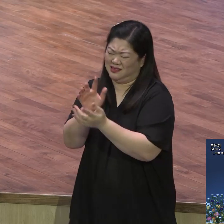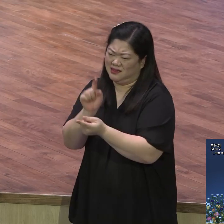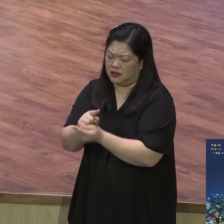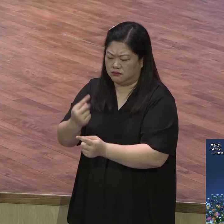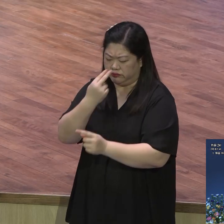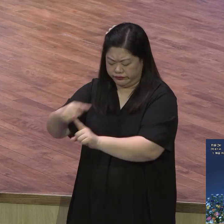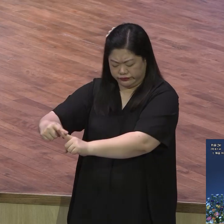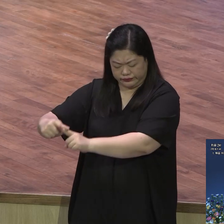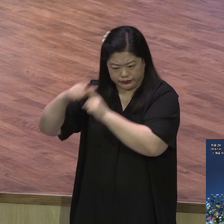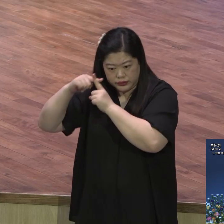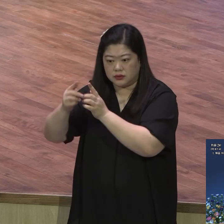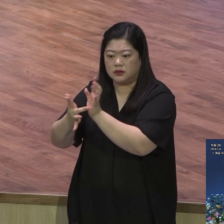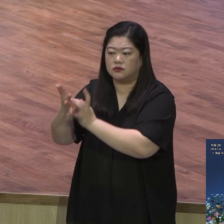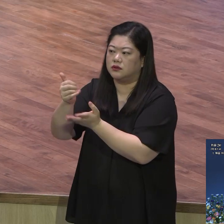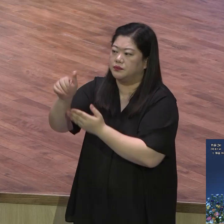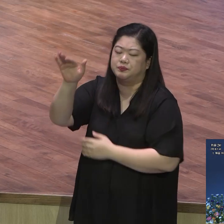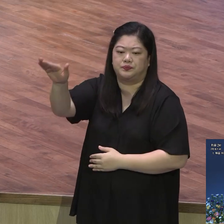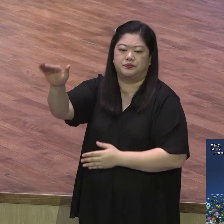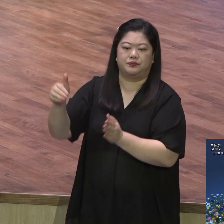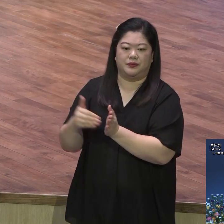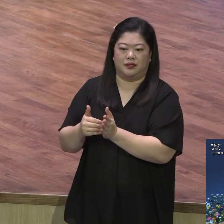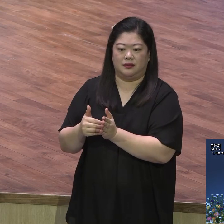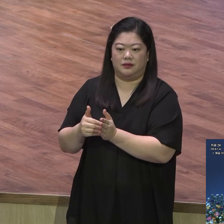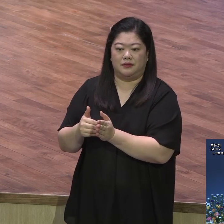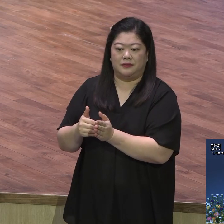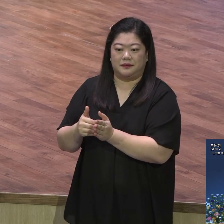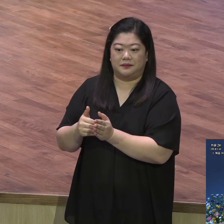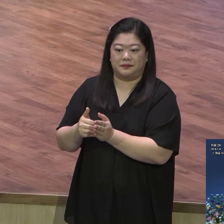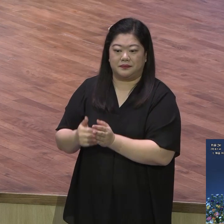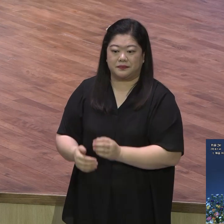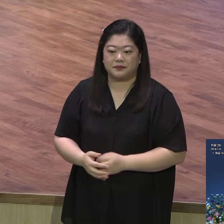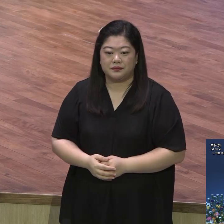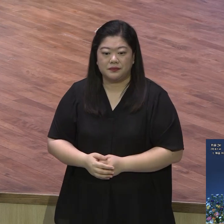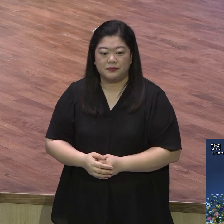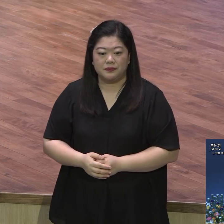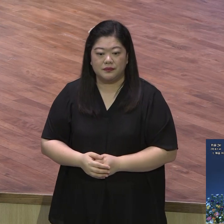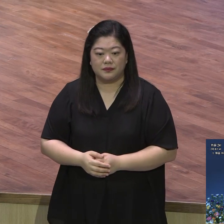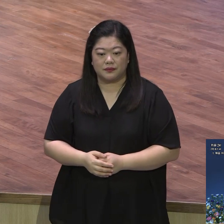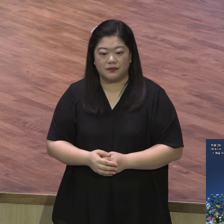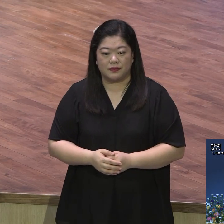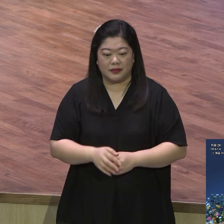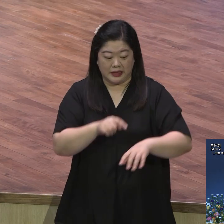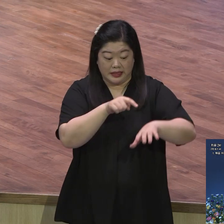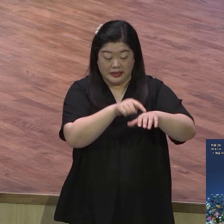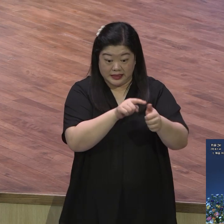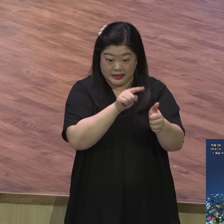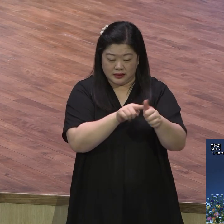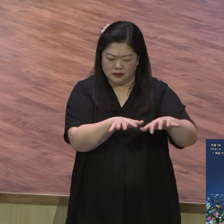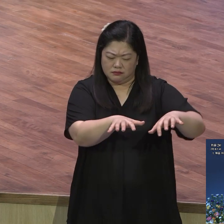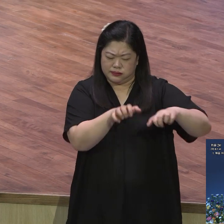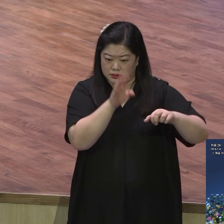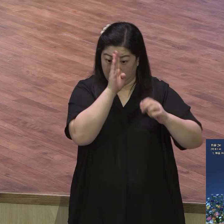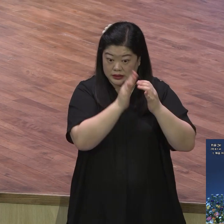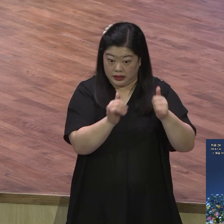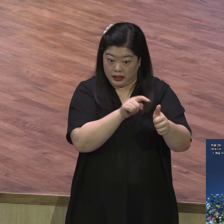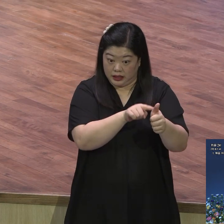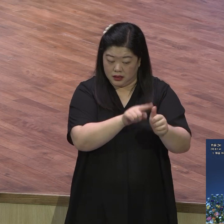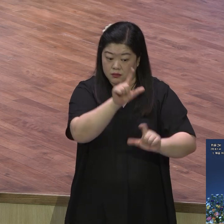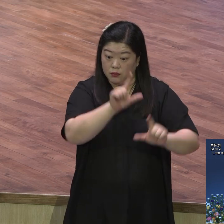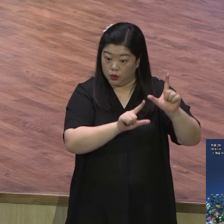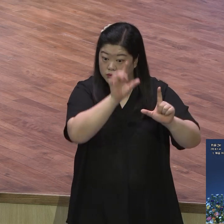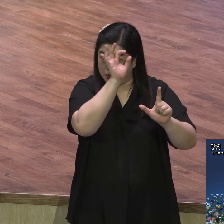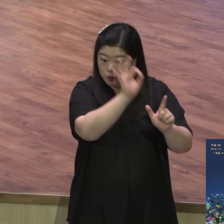나온 거예요. 참 놀라운 것은 이 본문에 기록된 나병 환자의 행동과 고백을 보면 이